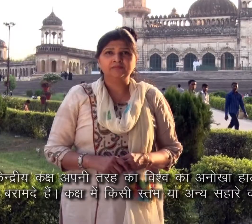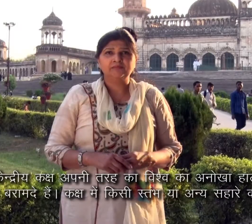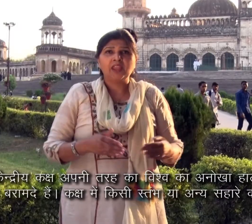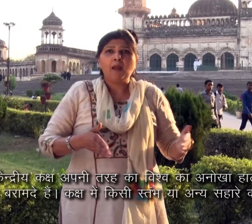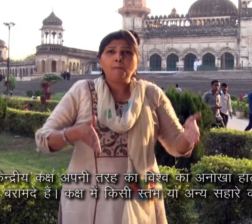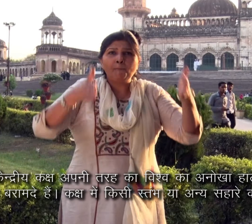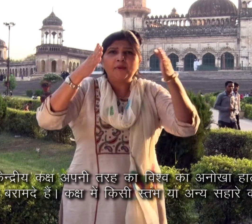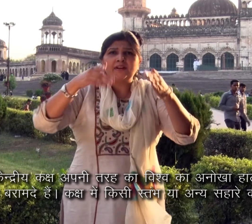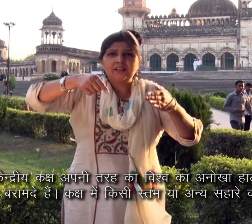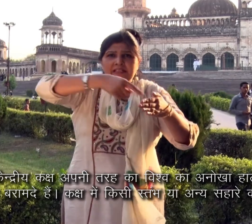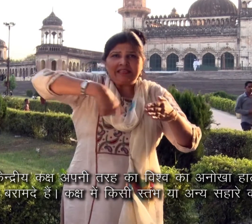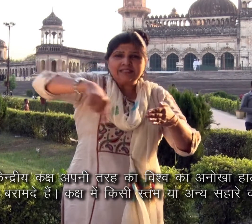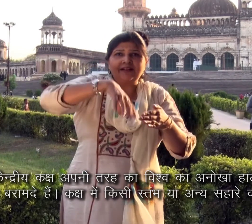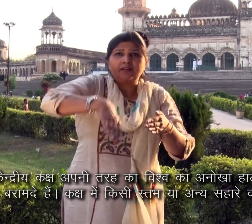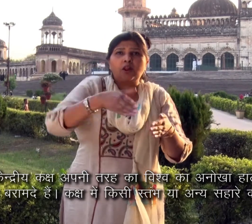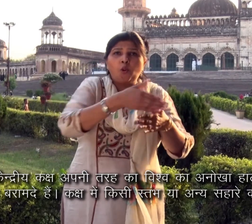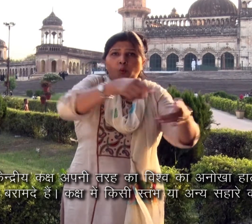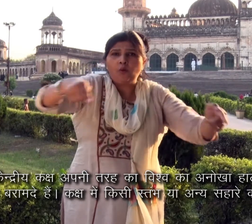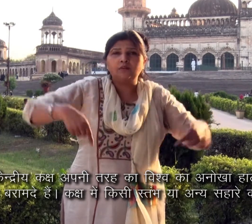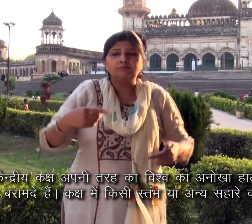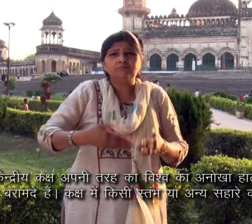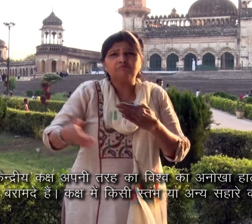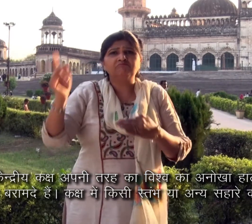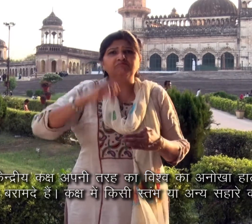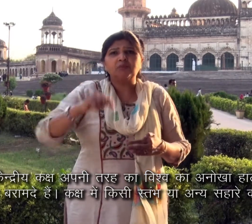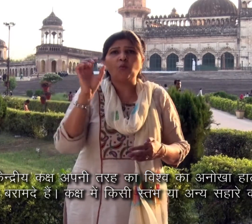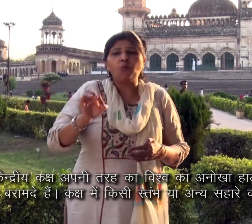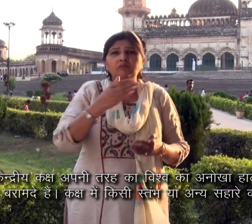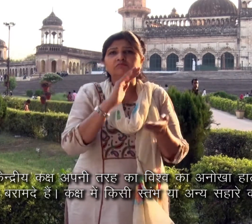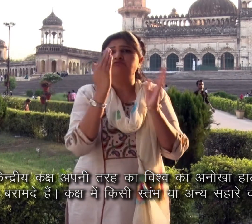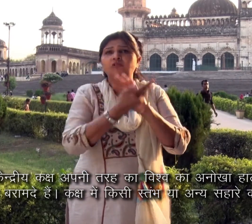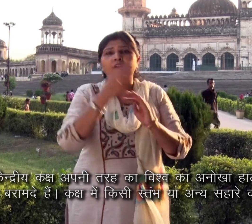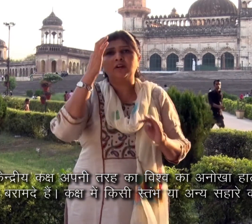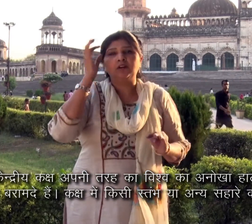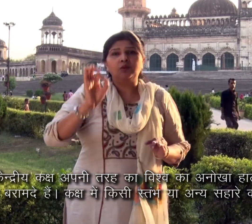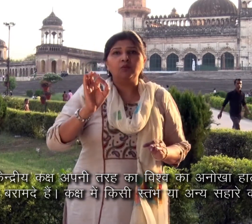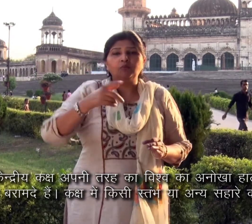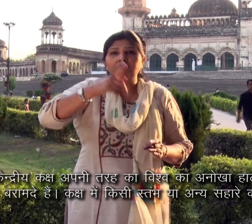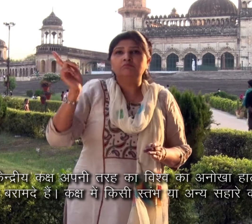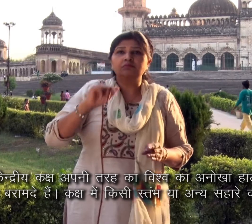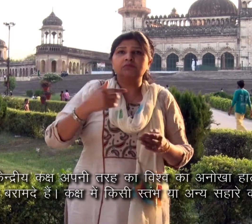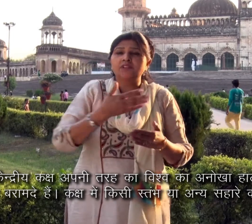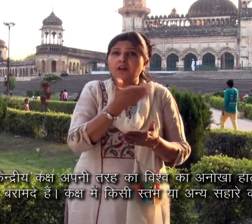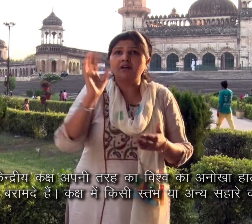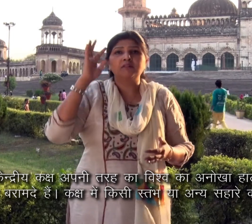इमारत का केंद्रीय हॉल अपनी तरह का विश्व का अनोखा हॉल है। इसमें समानांतर बरामदे